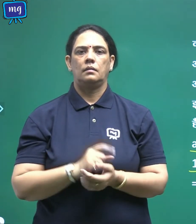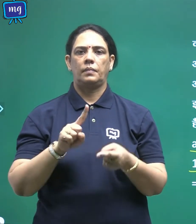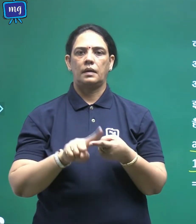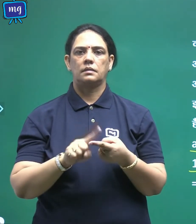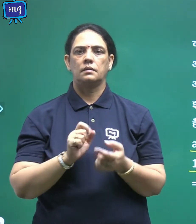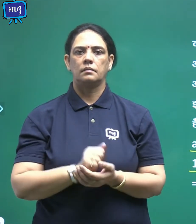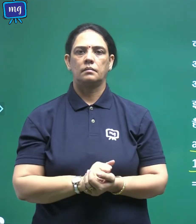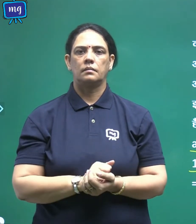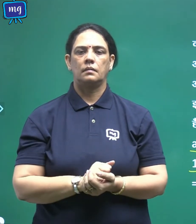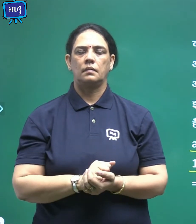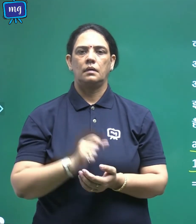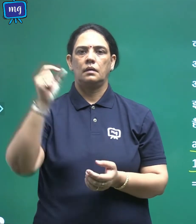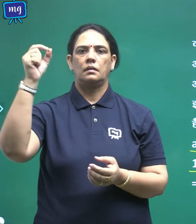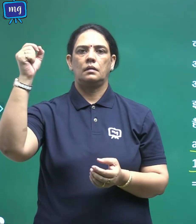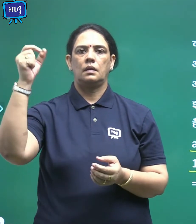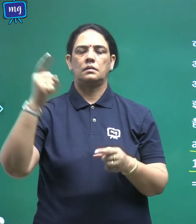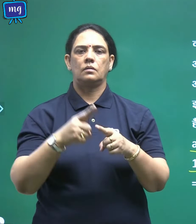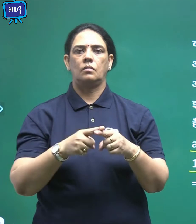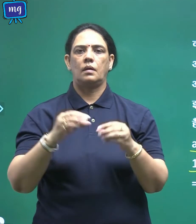प्लस 10 गुणा बी